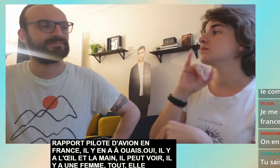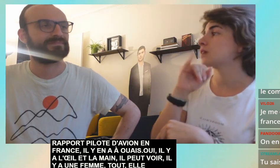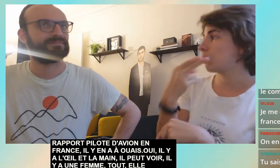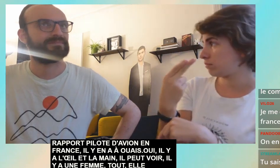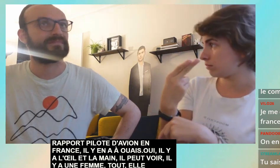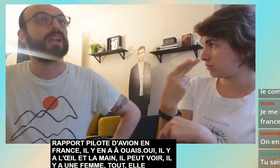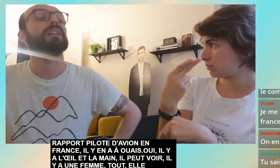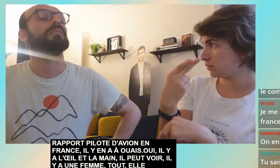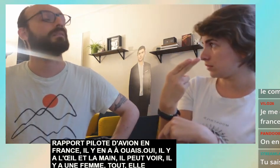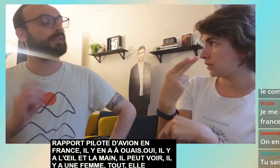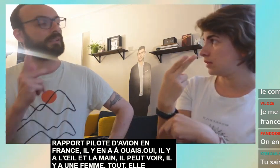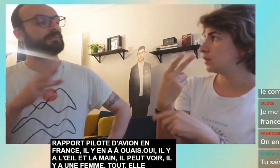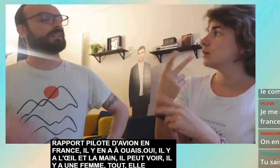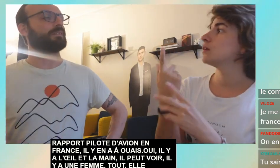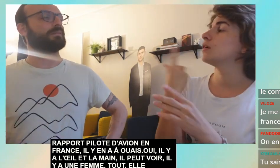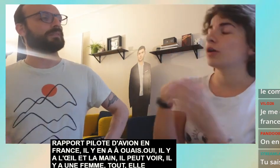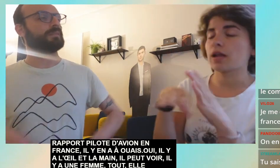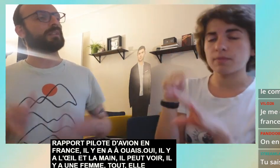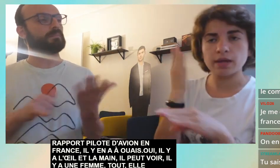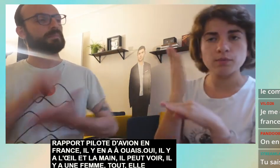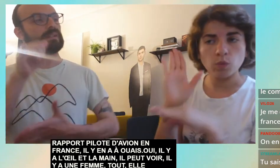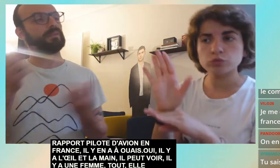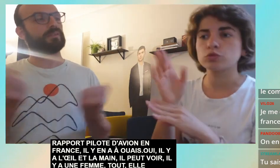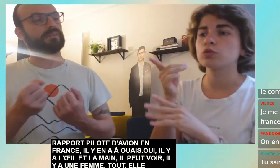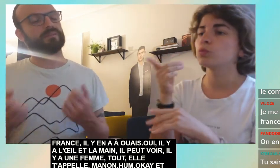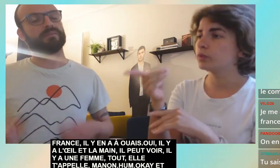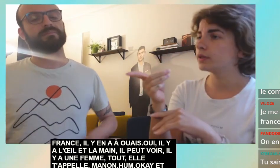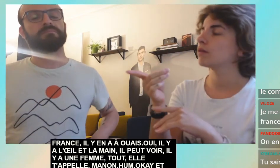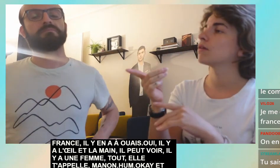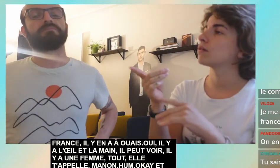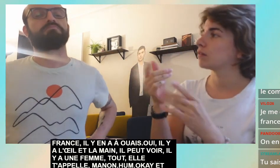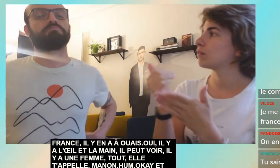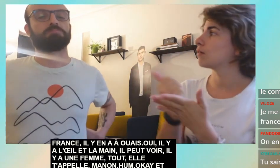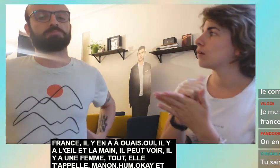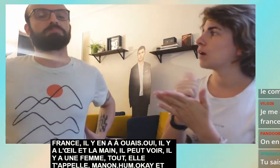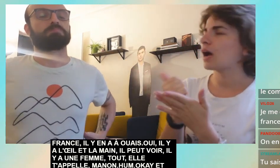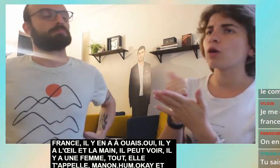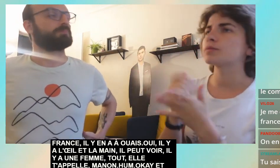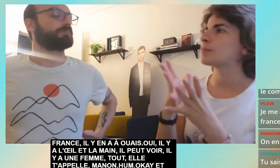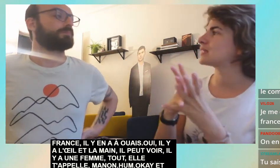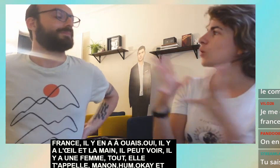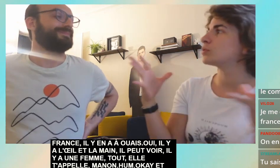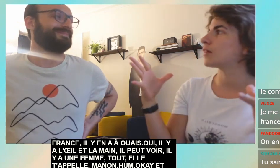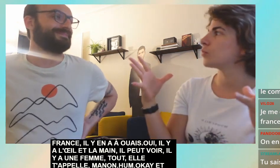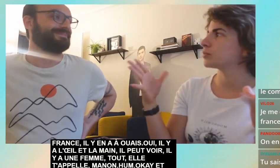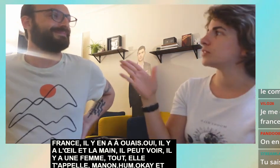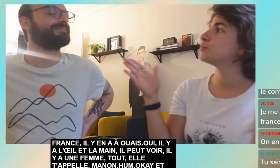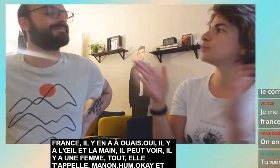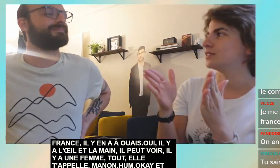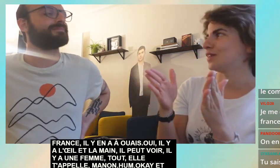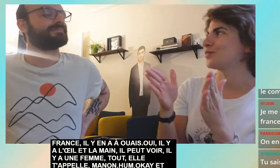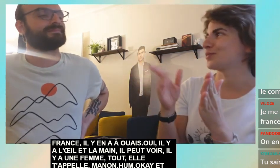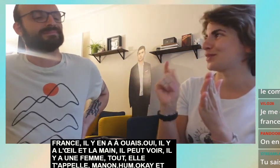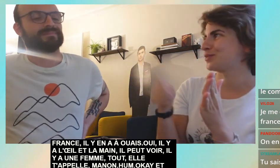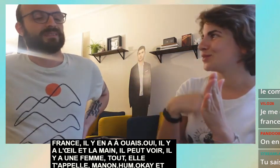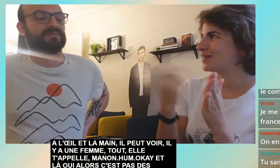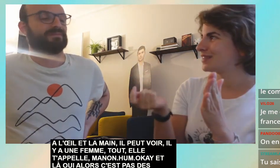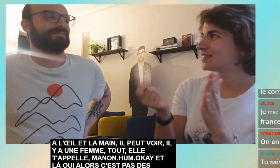Altazan. Ok, d'accord. Et l'œil et la Donc elle main, est il montre pilote. que oui, alors c'est pas des gros avions, c'est des Hmm. petits avions, bien sûr. C'est